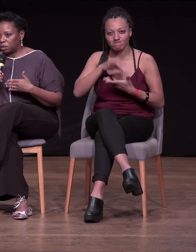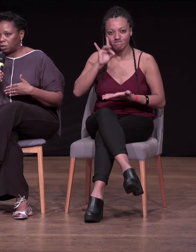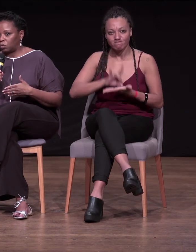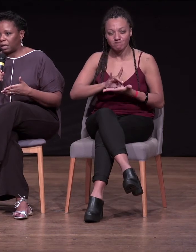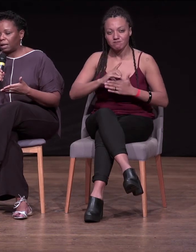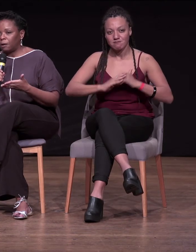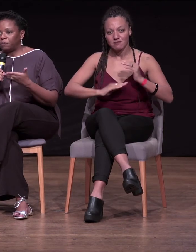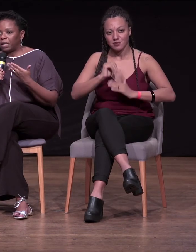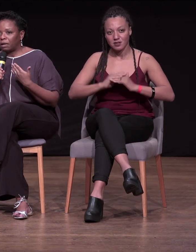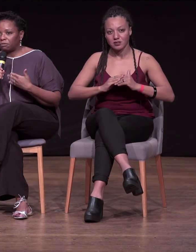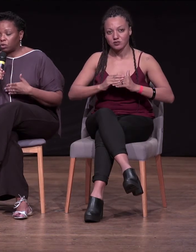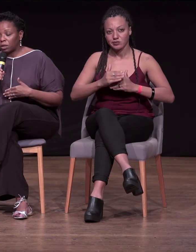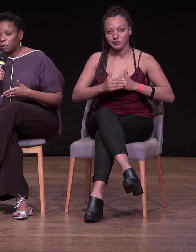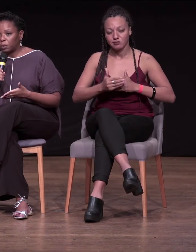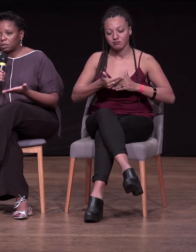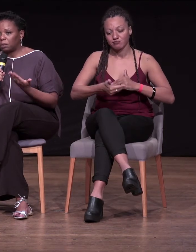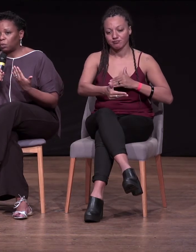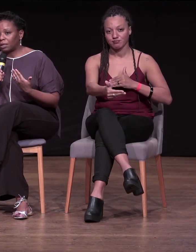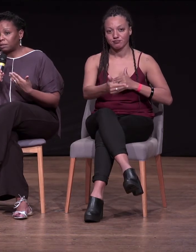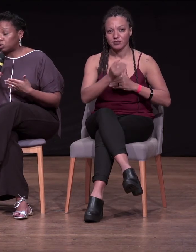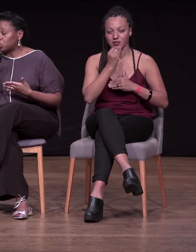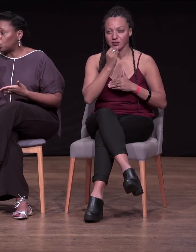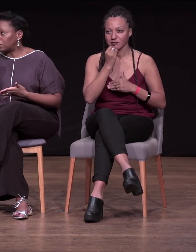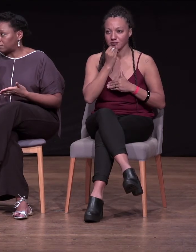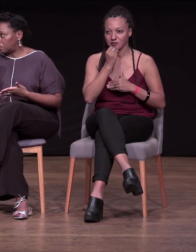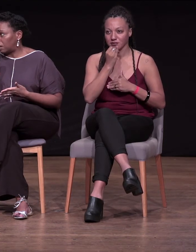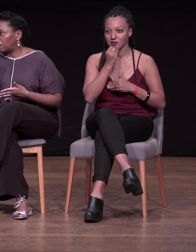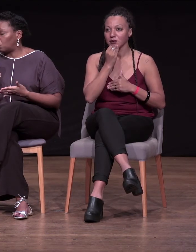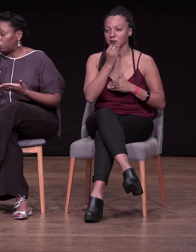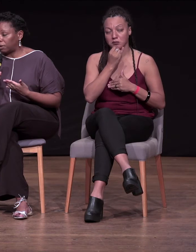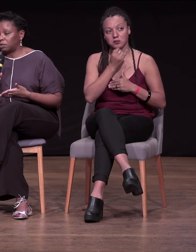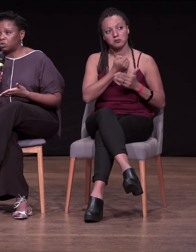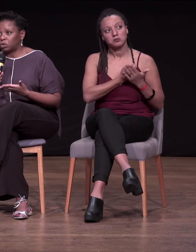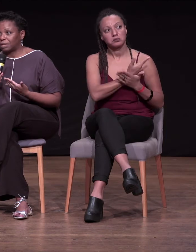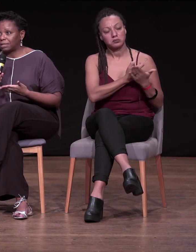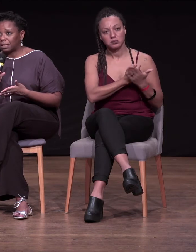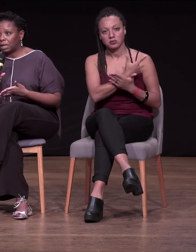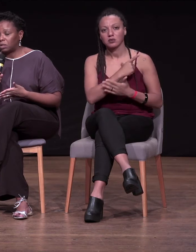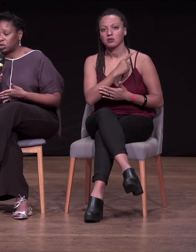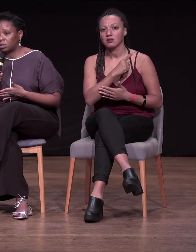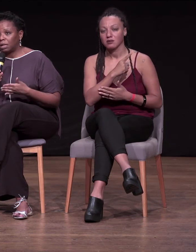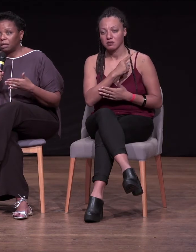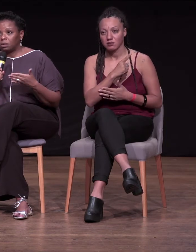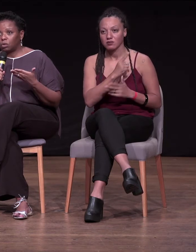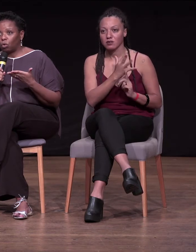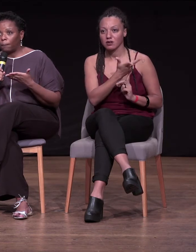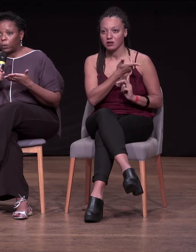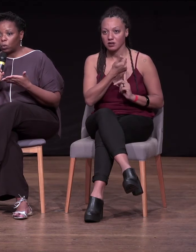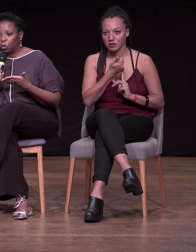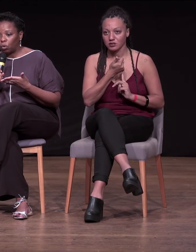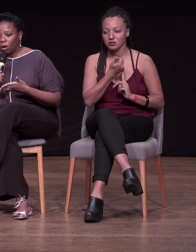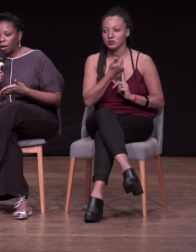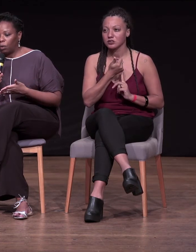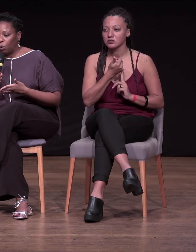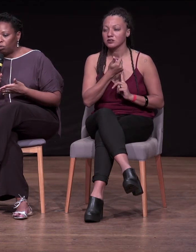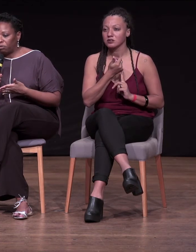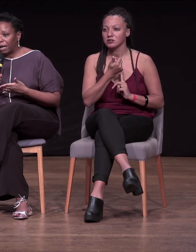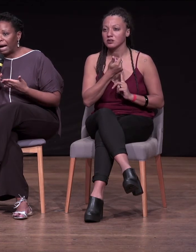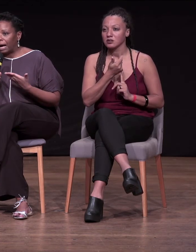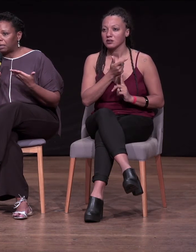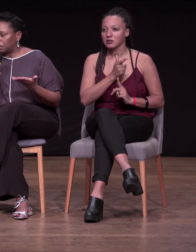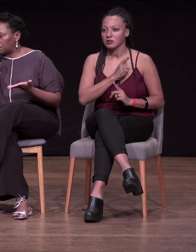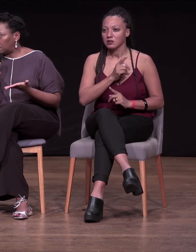atuação, né? Tem havido aqui, por exemplo, aquisições, não é? Houve aquisições recentes, se comprou